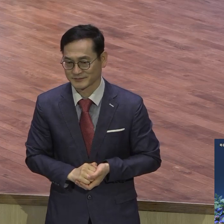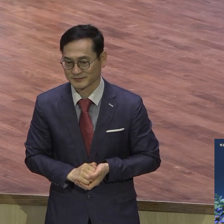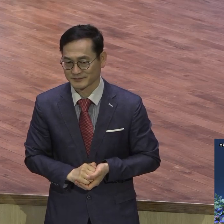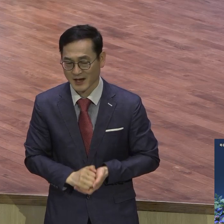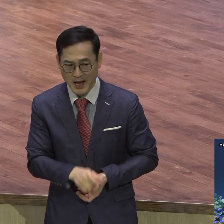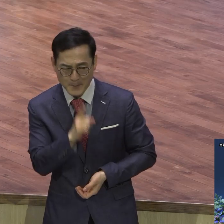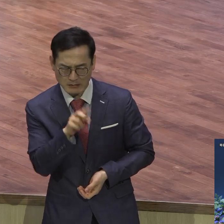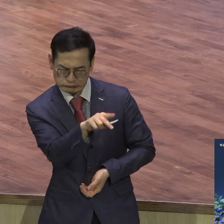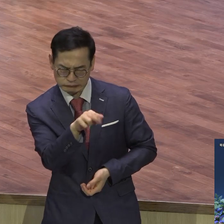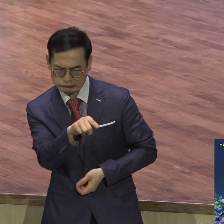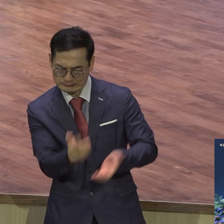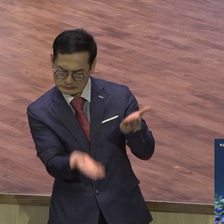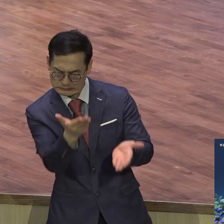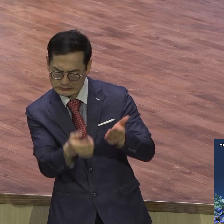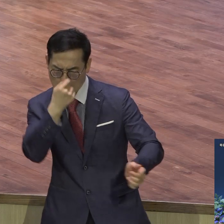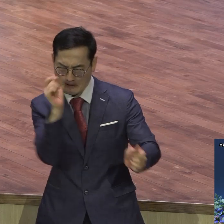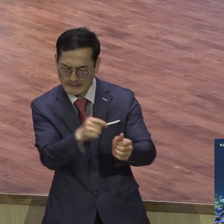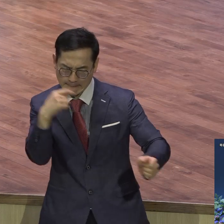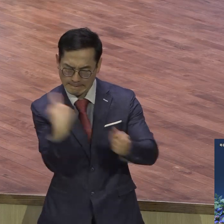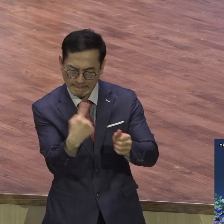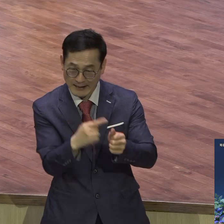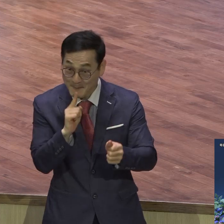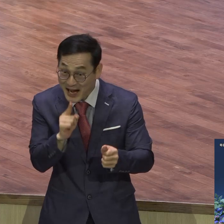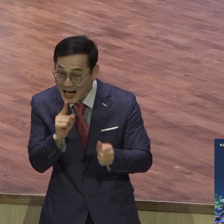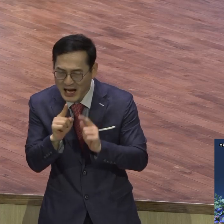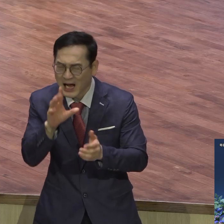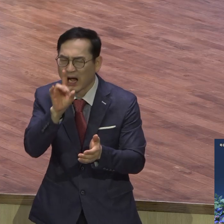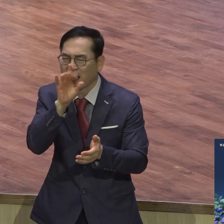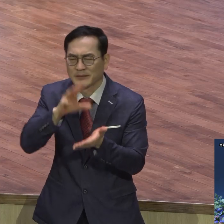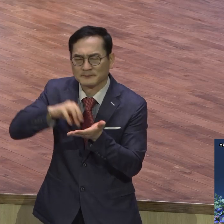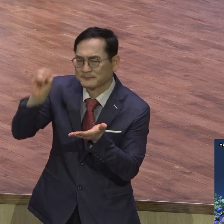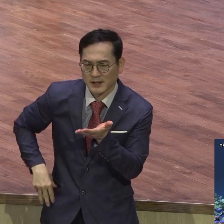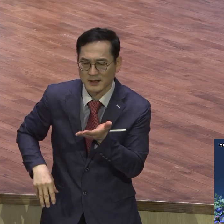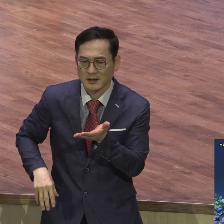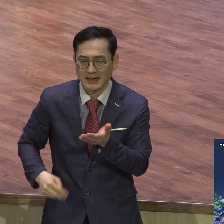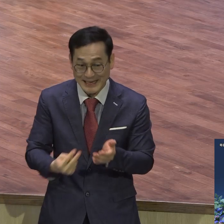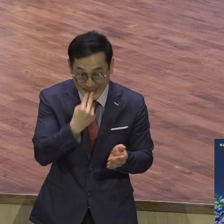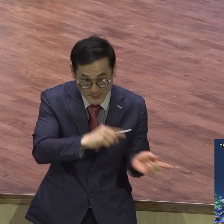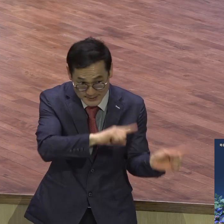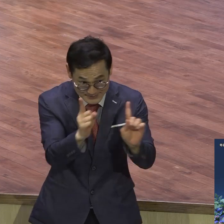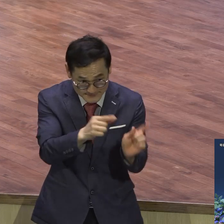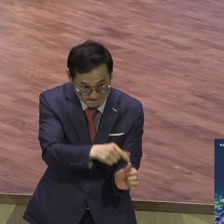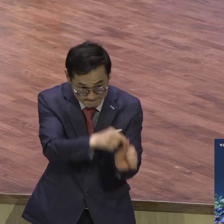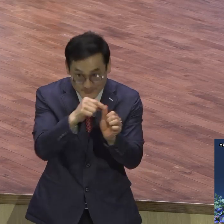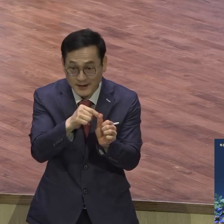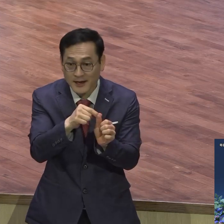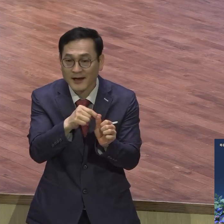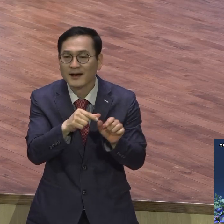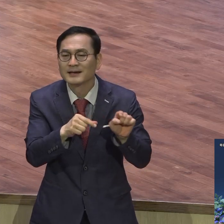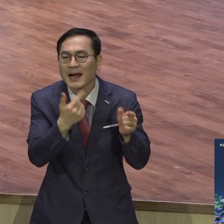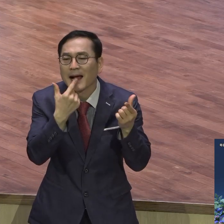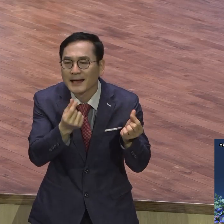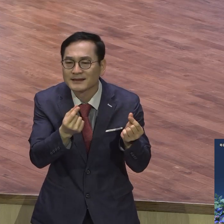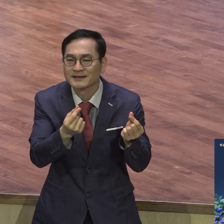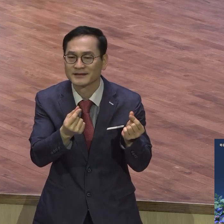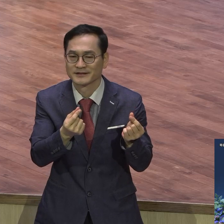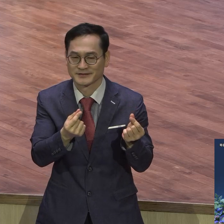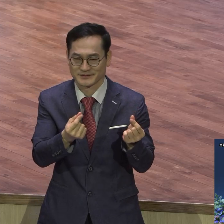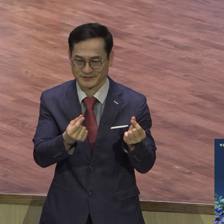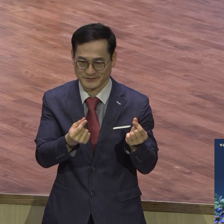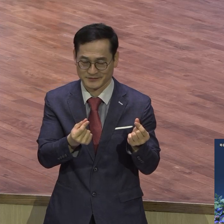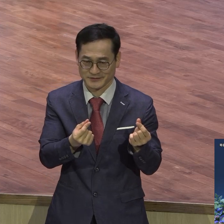말이나 죽이는 행동이나 죽이는 생각을 해서는 안 되고 생명을 살리는 살리는 사람을 살리는